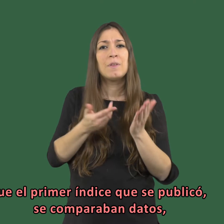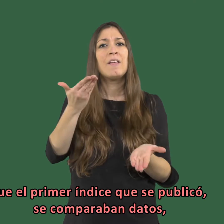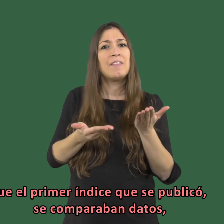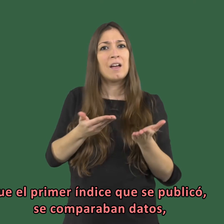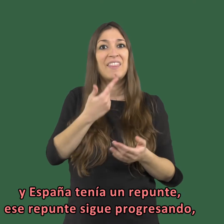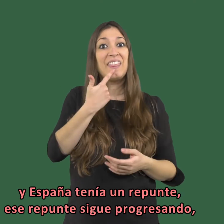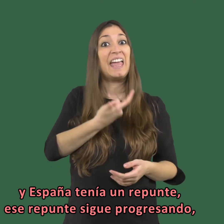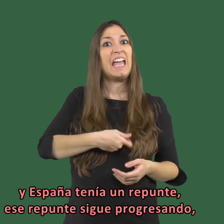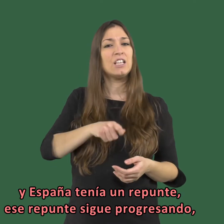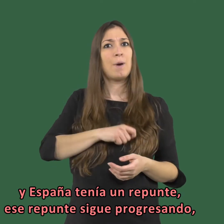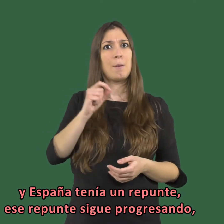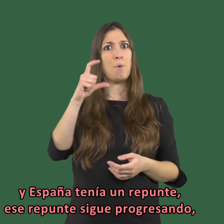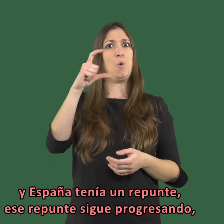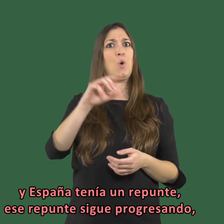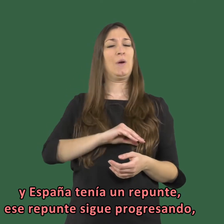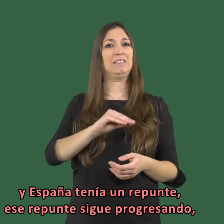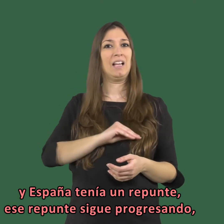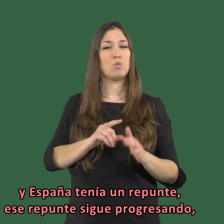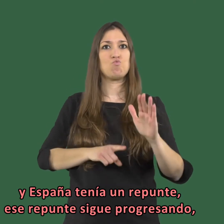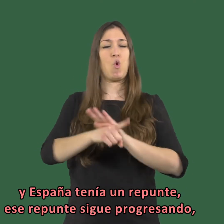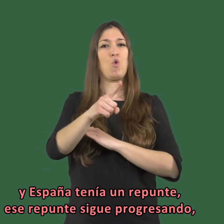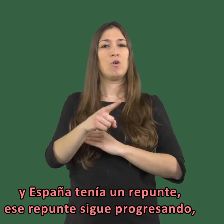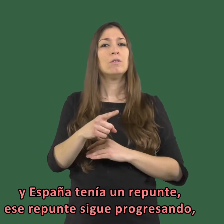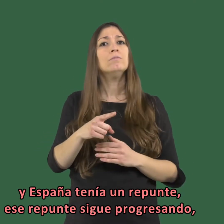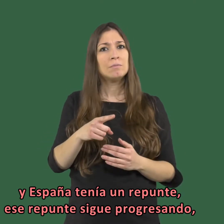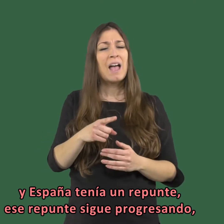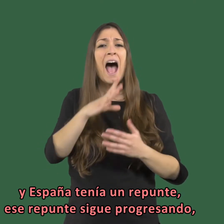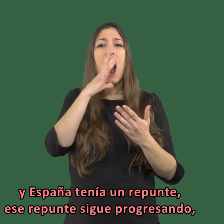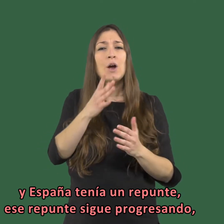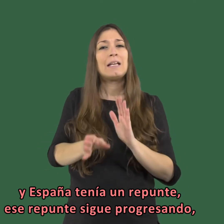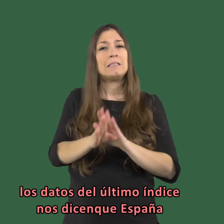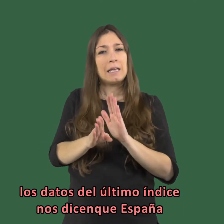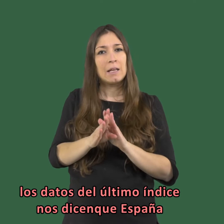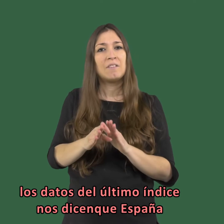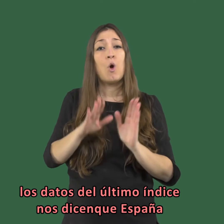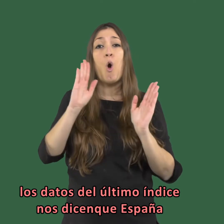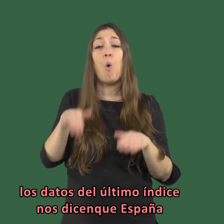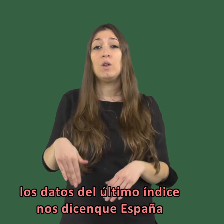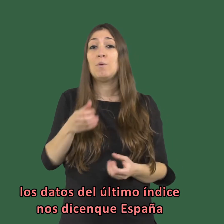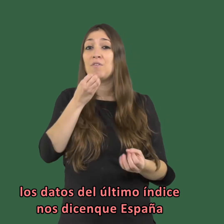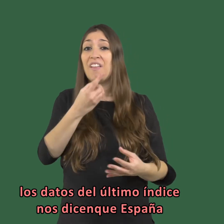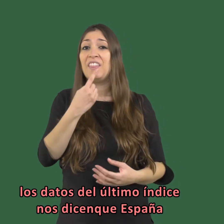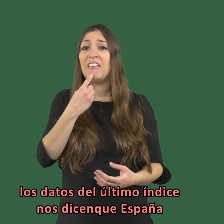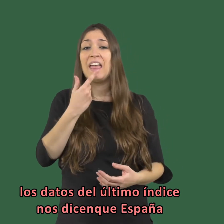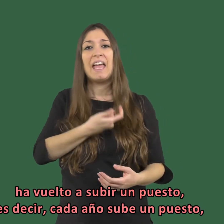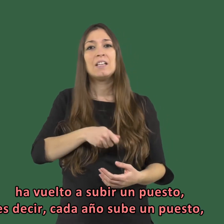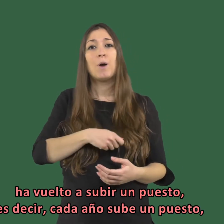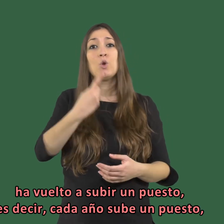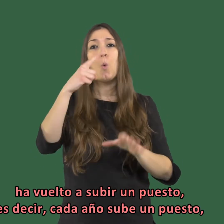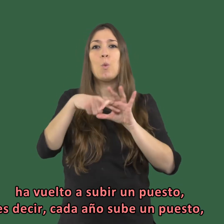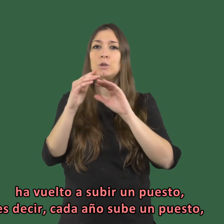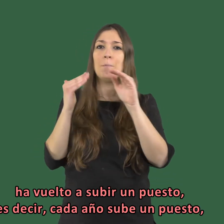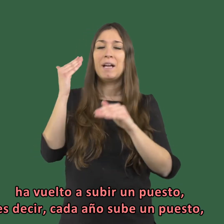comparaban datos y España tenía un repunte. Ese repunte ha habido ya, sigue progresando, los datos del último índice nos dicen que España ha vuelto a subir